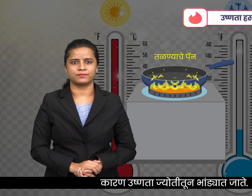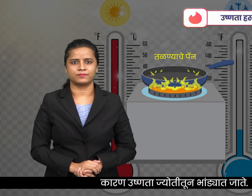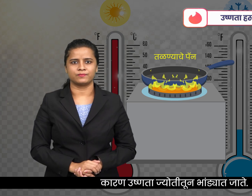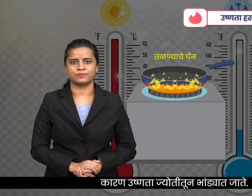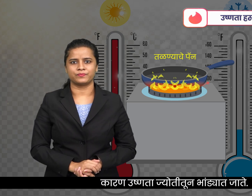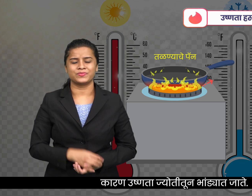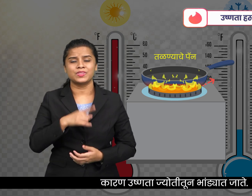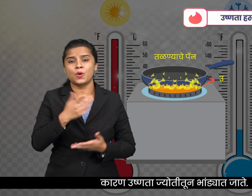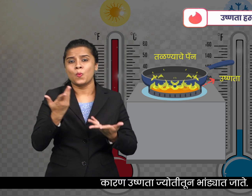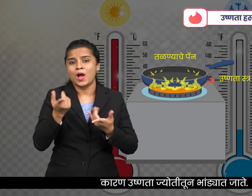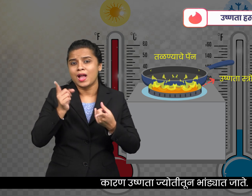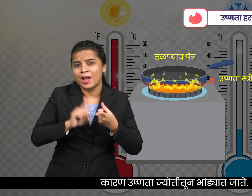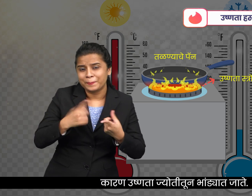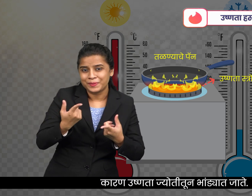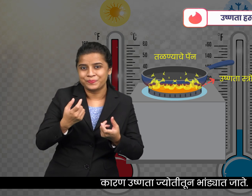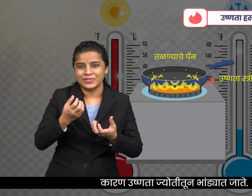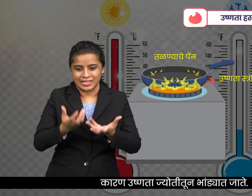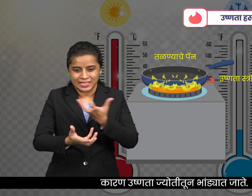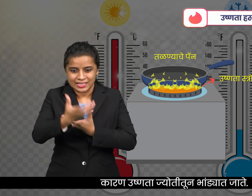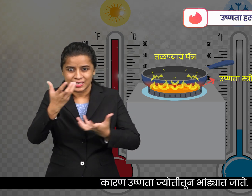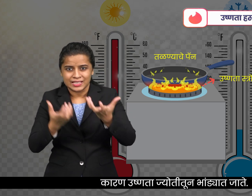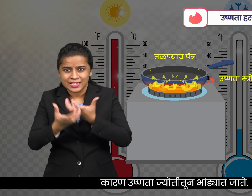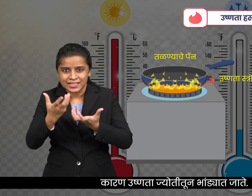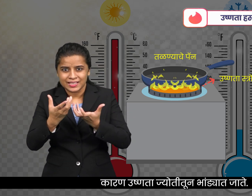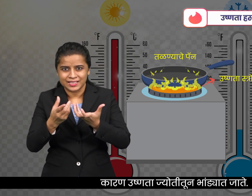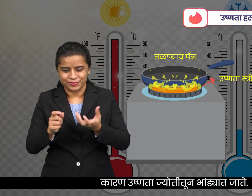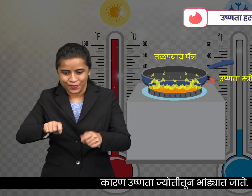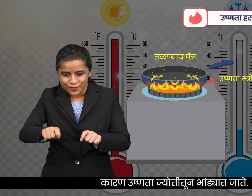कारण उष्णता ज्योतीतून भांड्यात जाते.